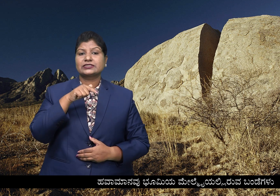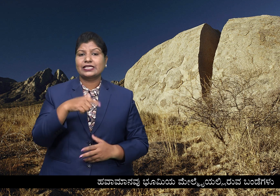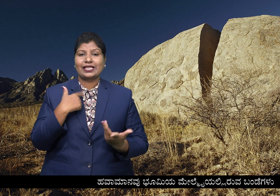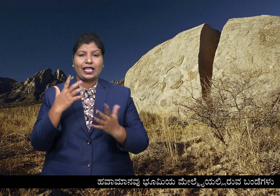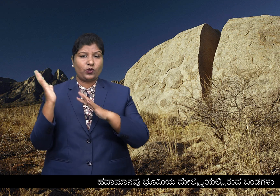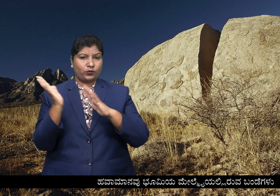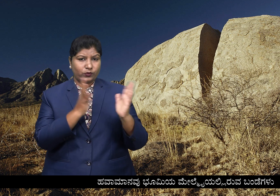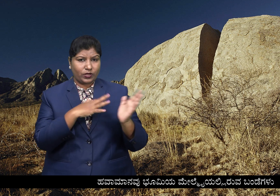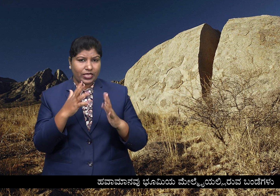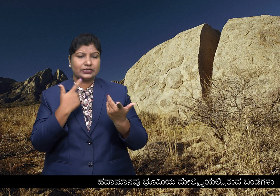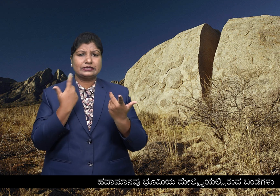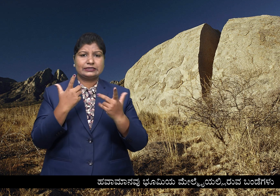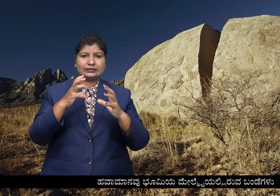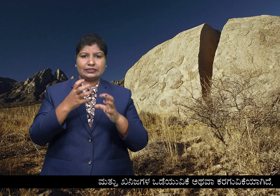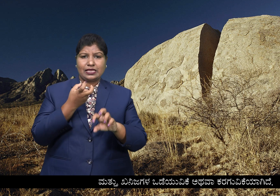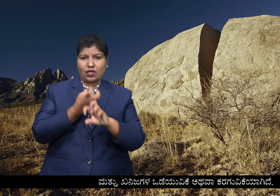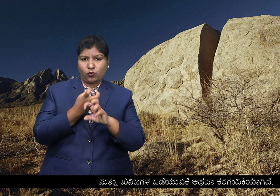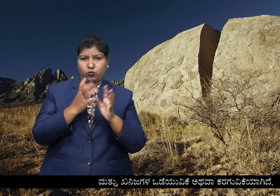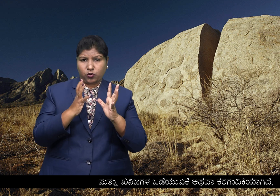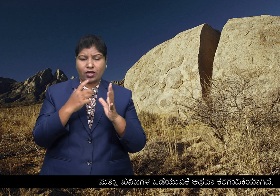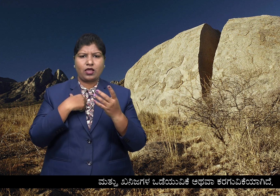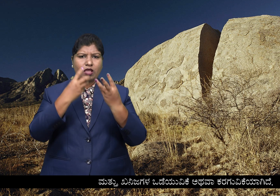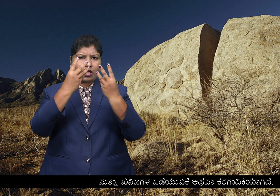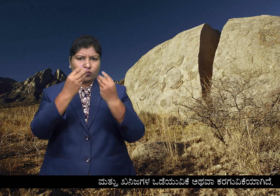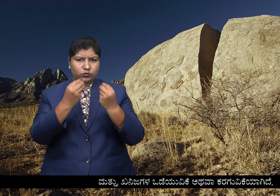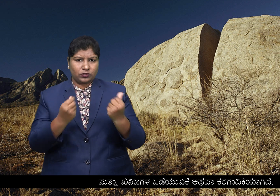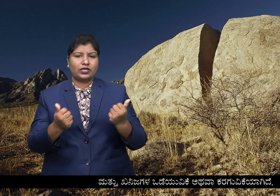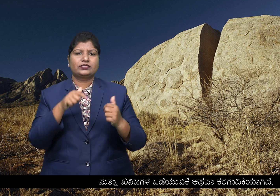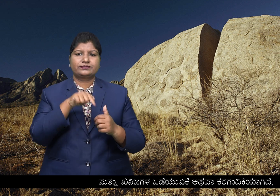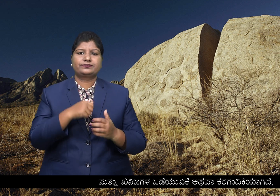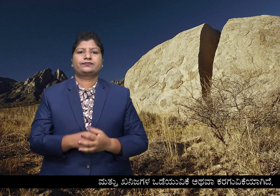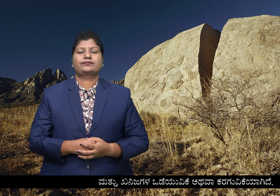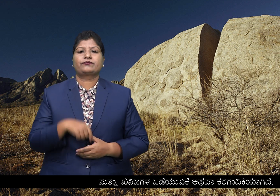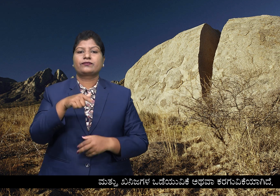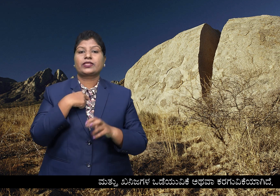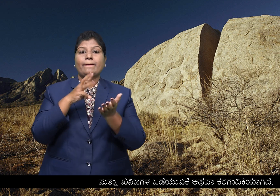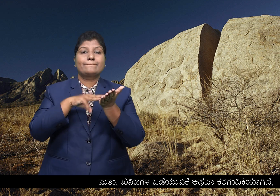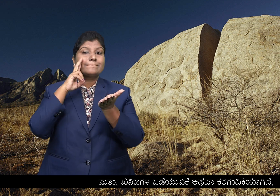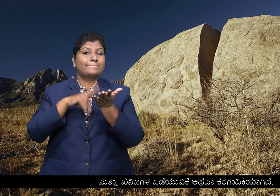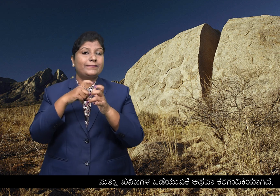ಹವಾಮಾನವು ಭೂಮಿಯ ಮೇಲ್ಮೈಯಲ್ಲಿರುವ ಬಂಡೆಗಳು ಮತ್ತು ಖನಿಜಗಳ ಒಡೆಯುವಿಕೆ ಅಥವಾ ಕರಗುವಿಕೆಯಾಗಿದೆ.